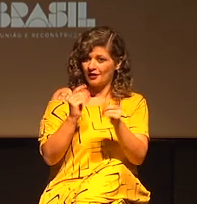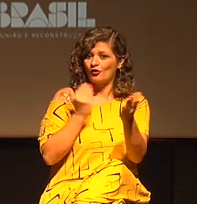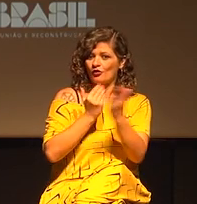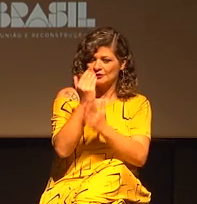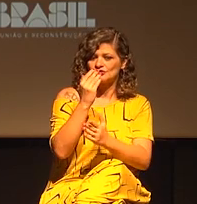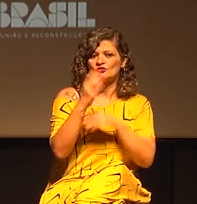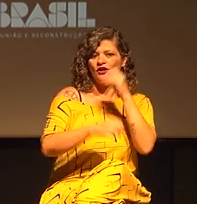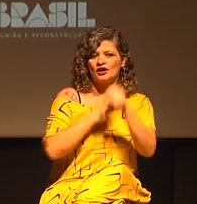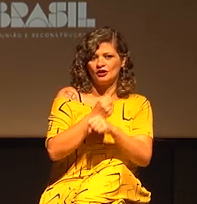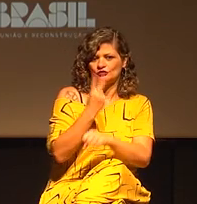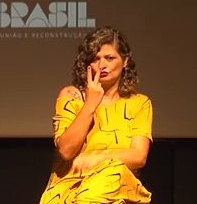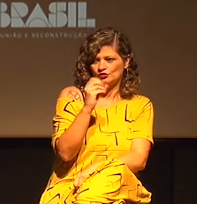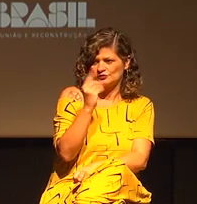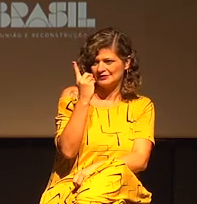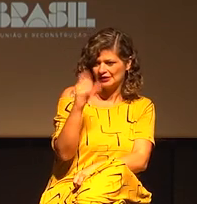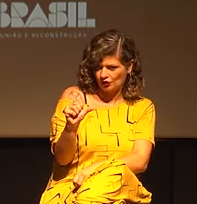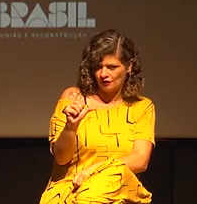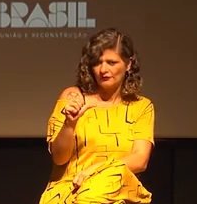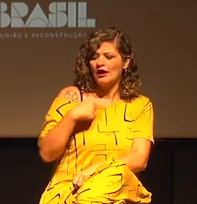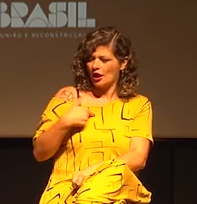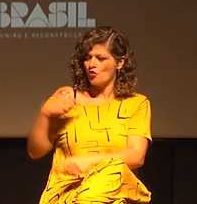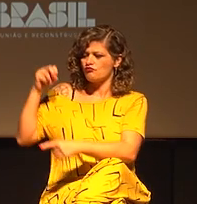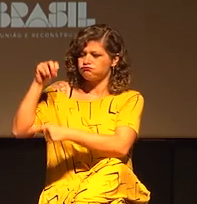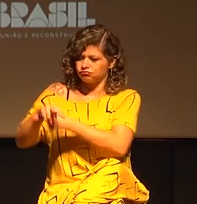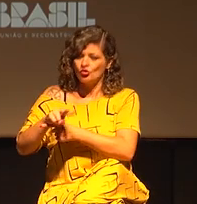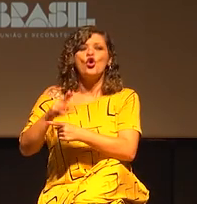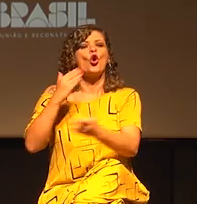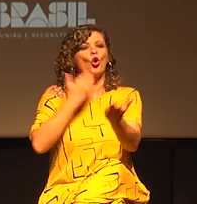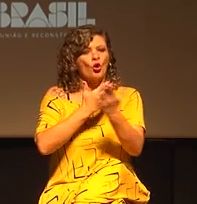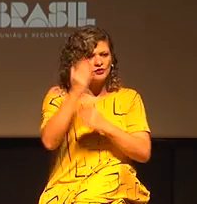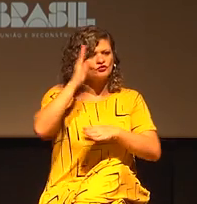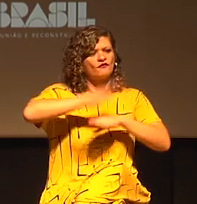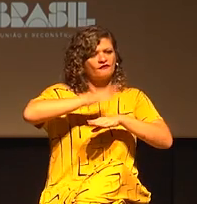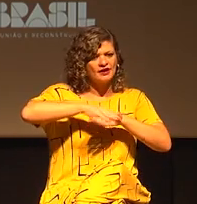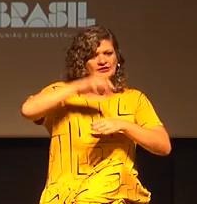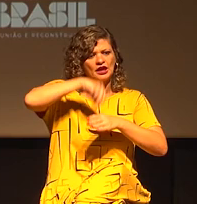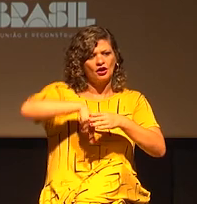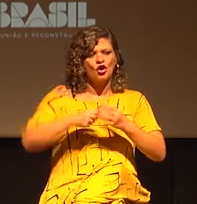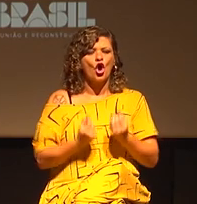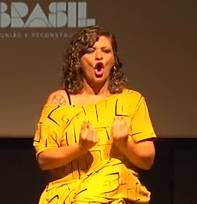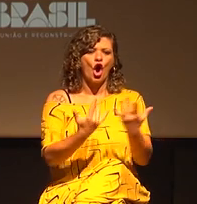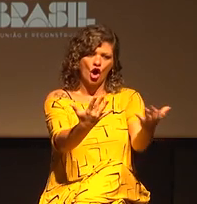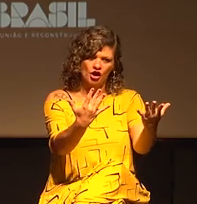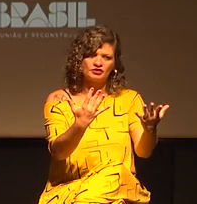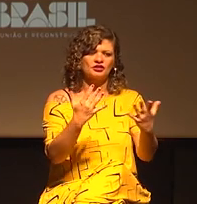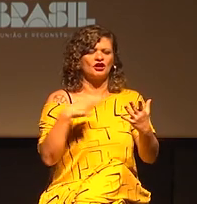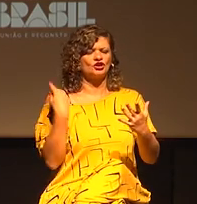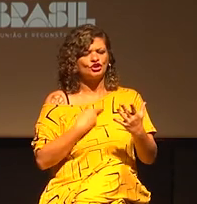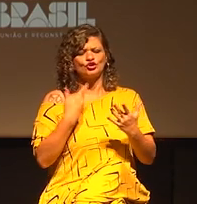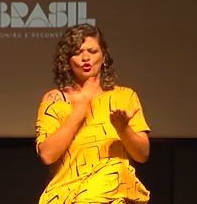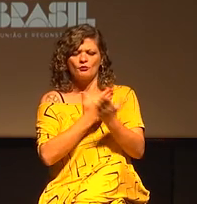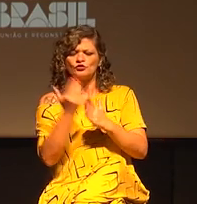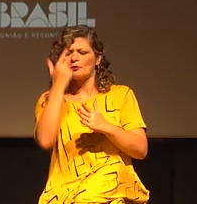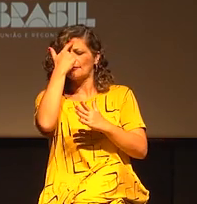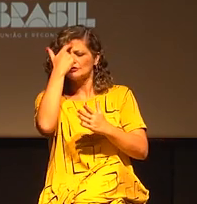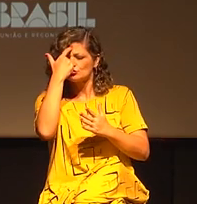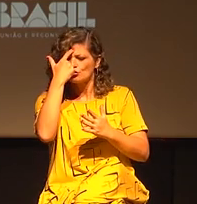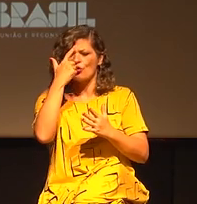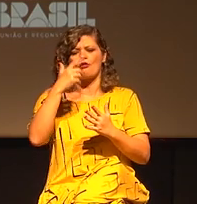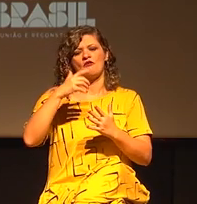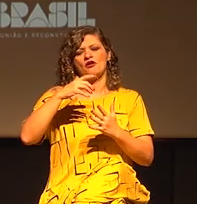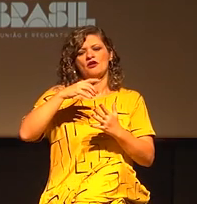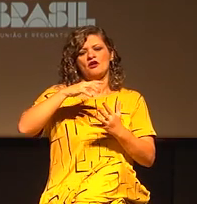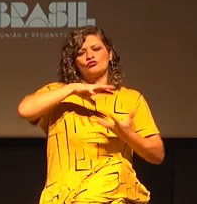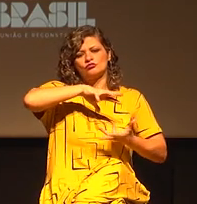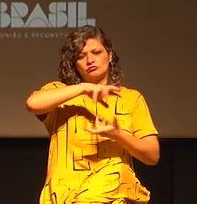entrei a gente começou a fazer hortas assim mais pensando de uma forma agroecológica e tudo até então